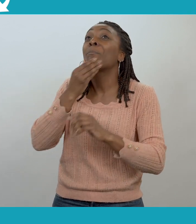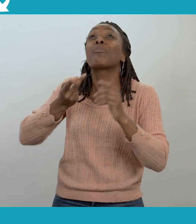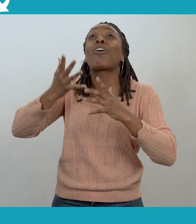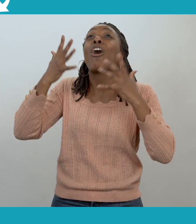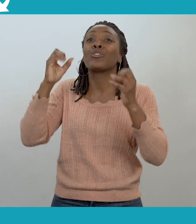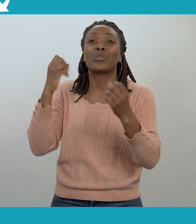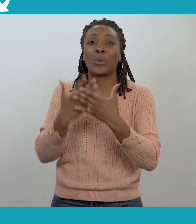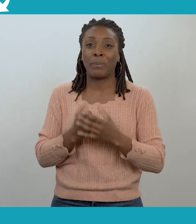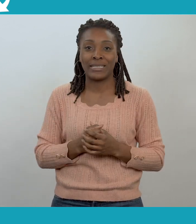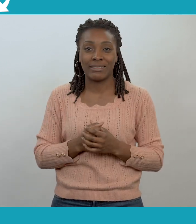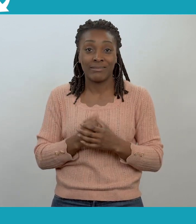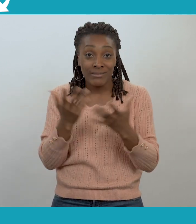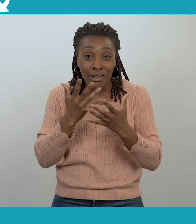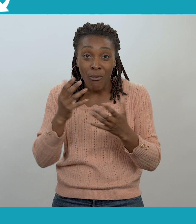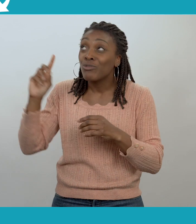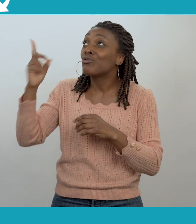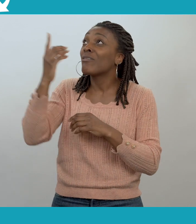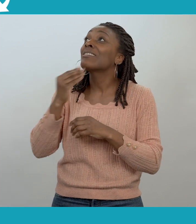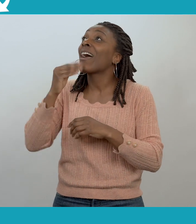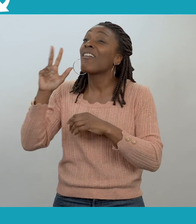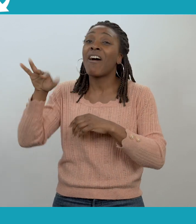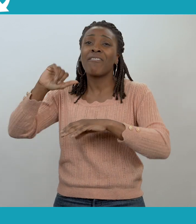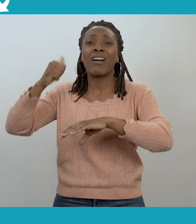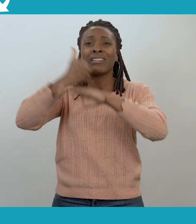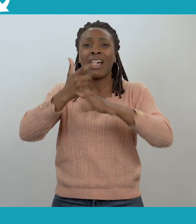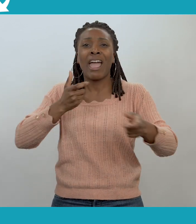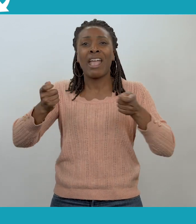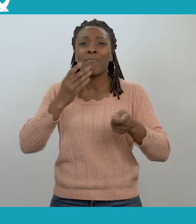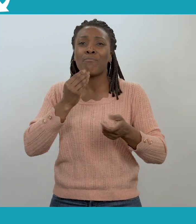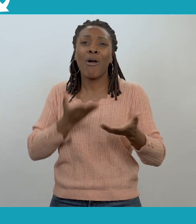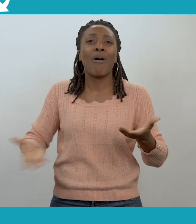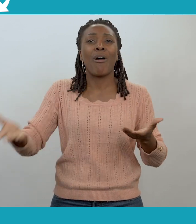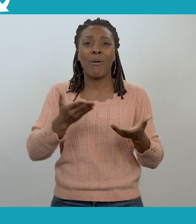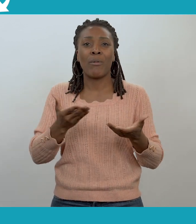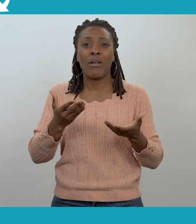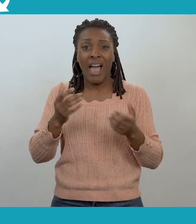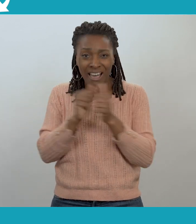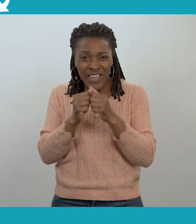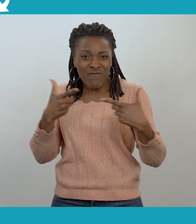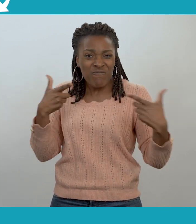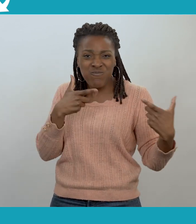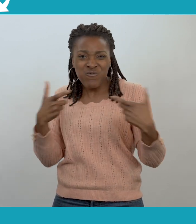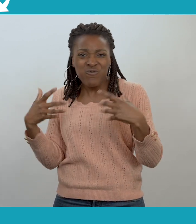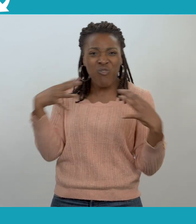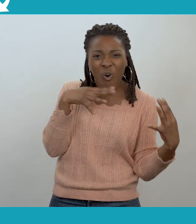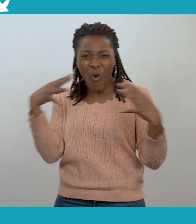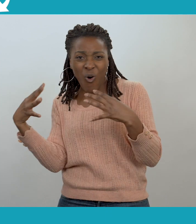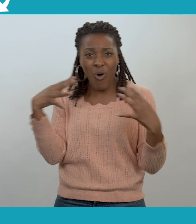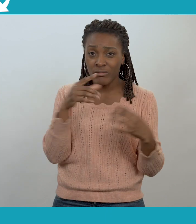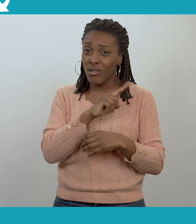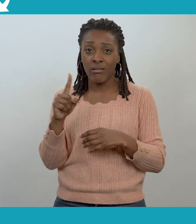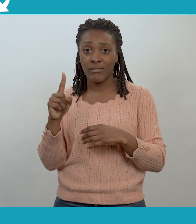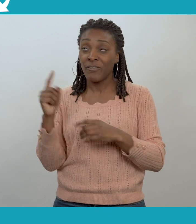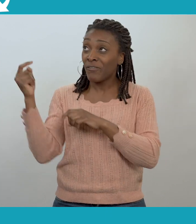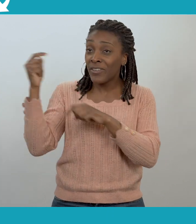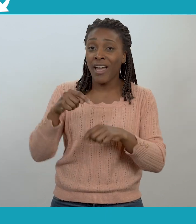Il affirmait que le Dieu d'Israël viendrait régner sur son peuple, non par la coercition et la force brutale, mais